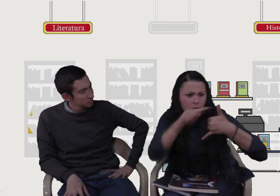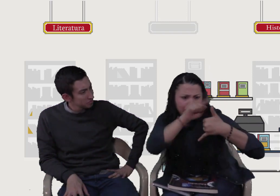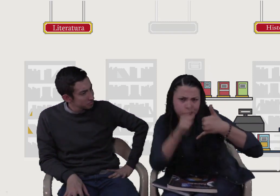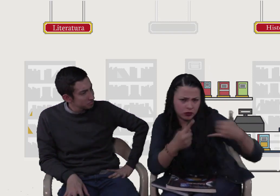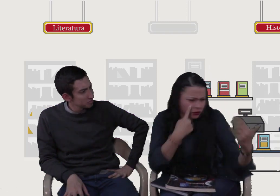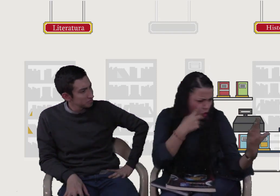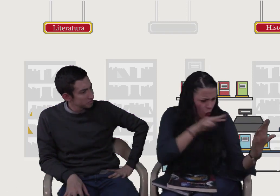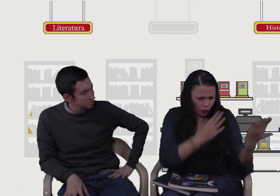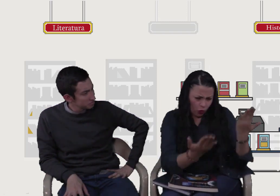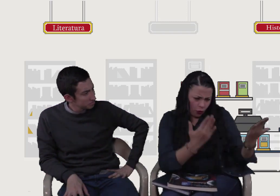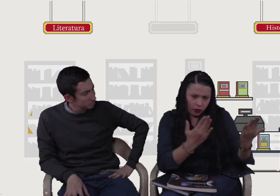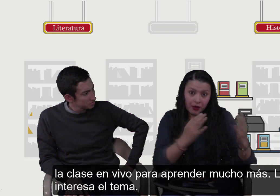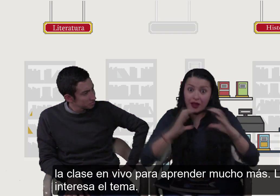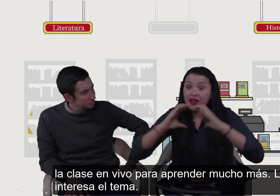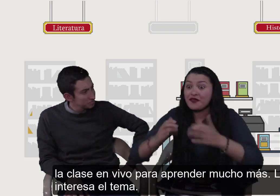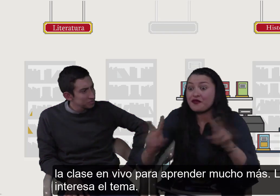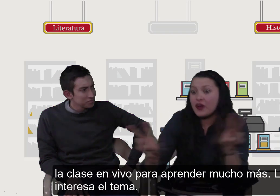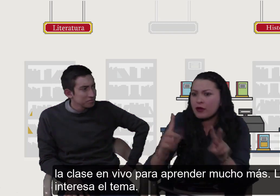ver la clase en vivo para aprender mucho más